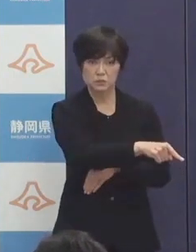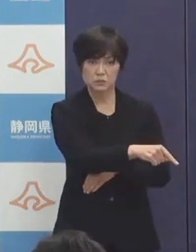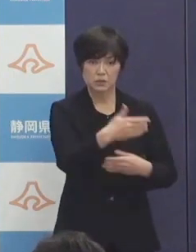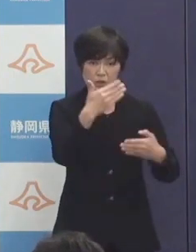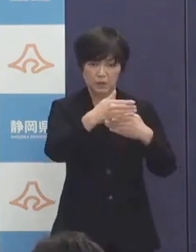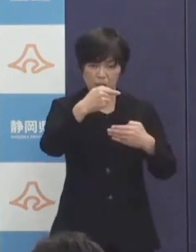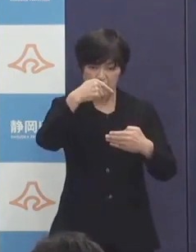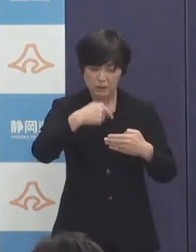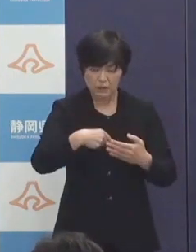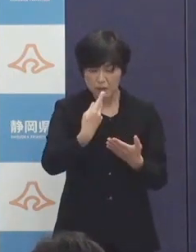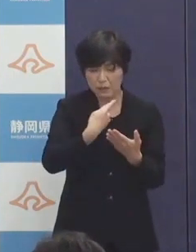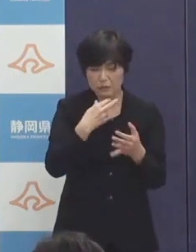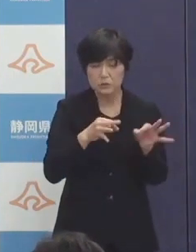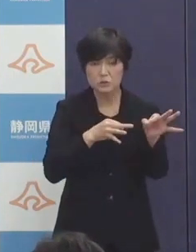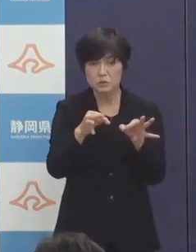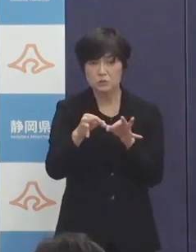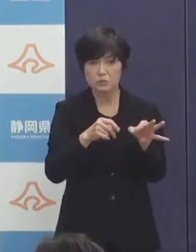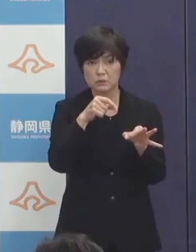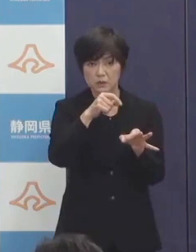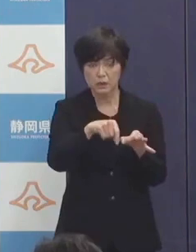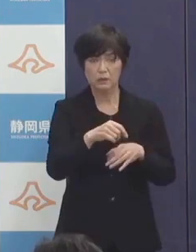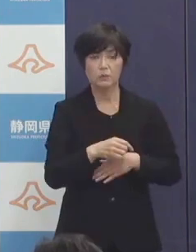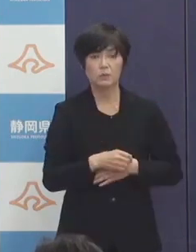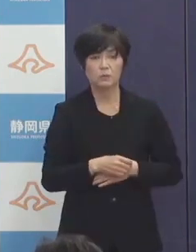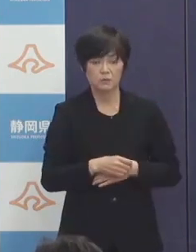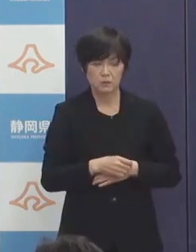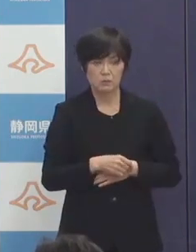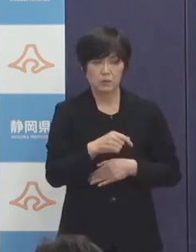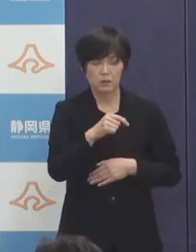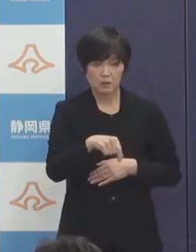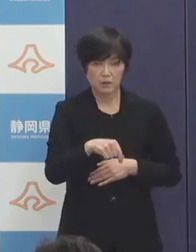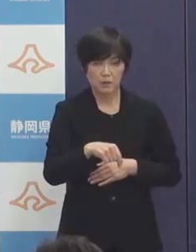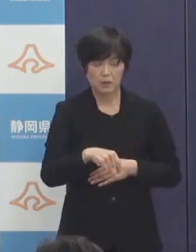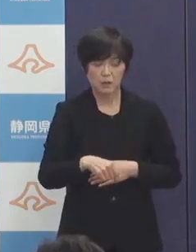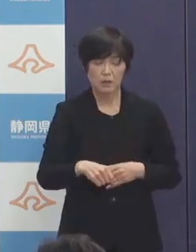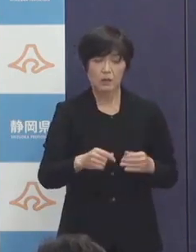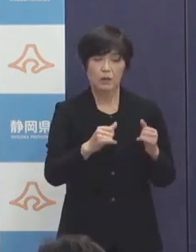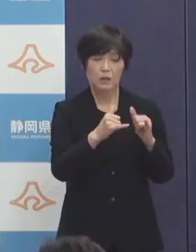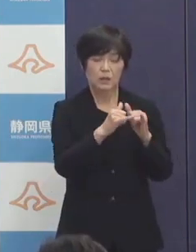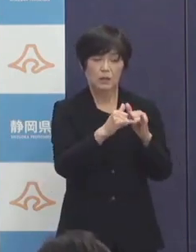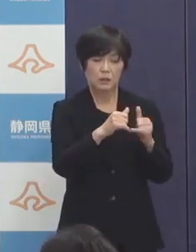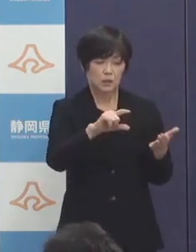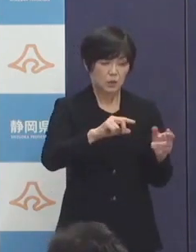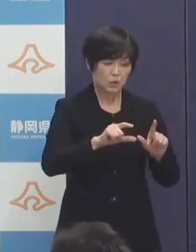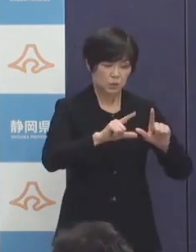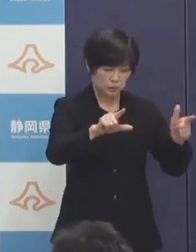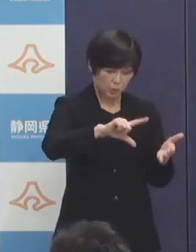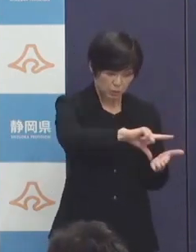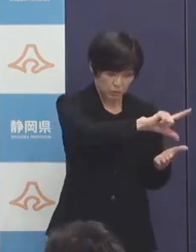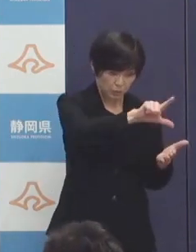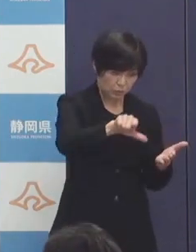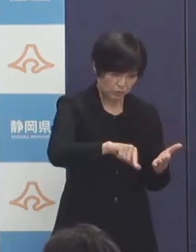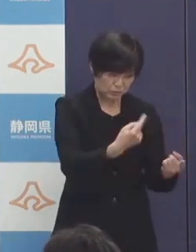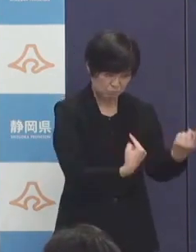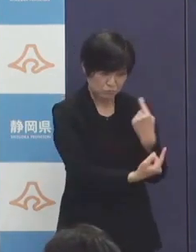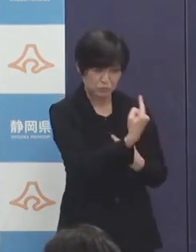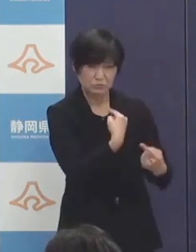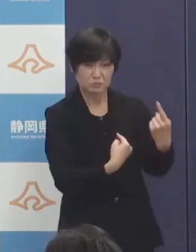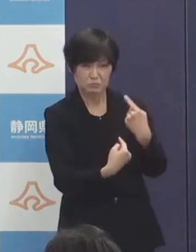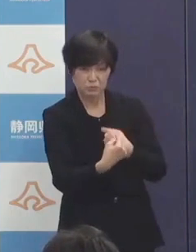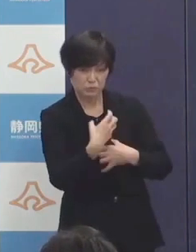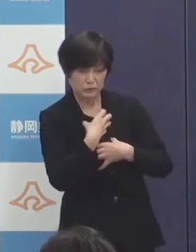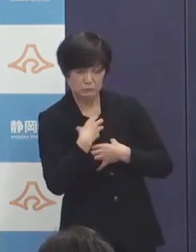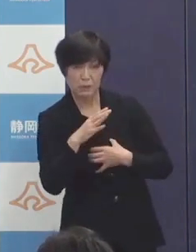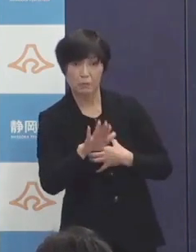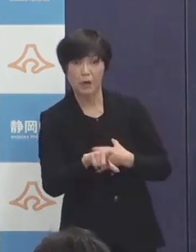内の飲食店におかれましては、とりわけそれらの地域から多くのお客様が訪れかねない、